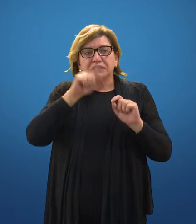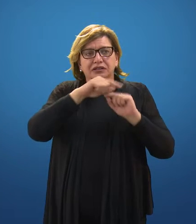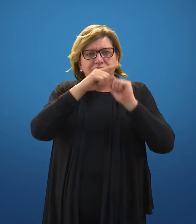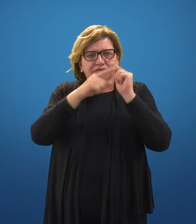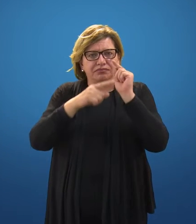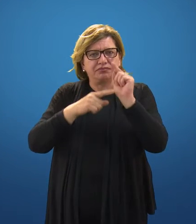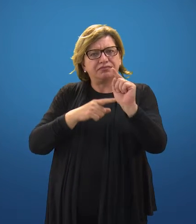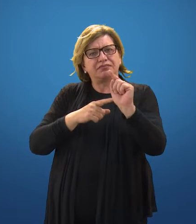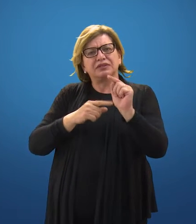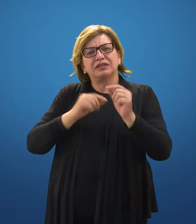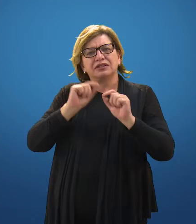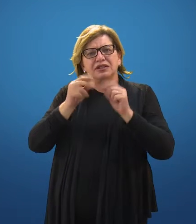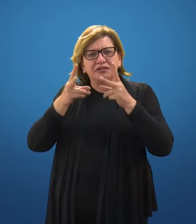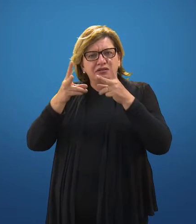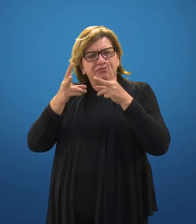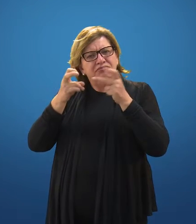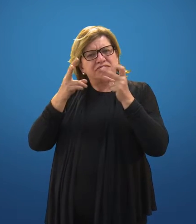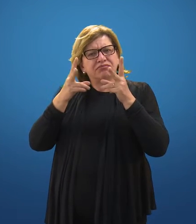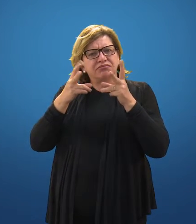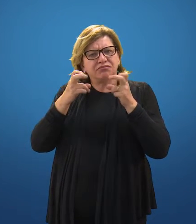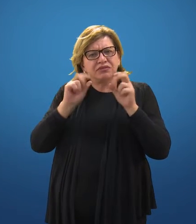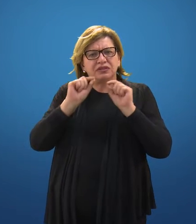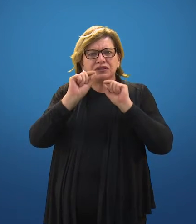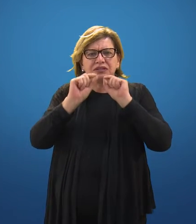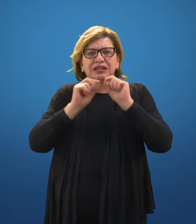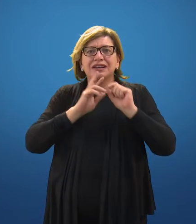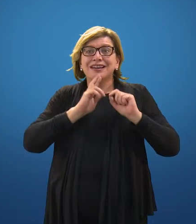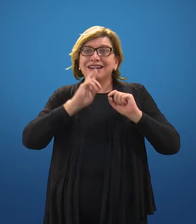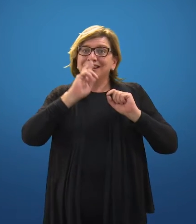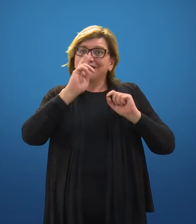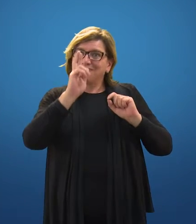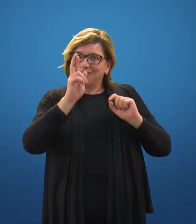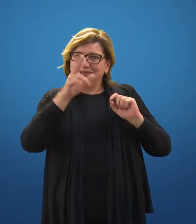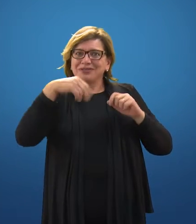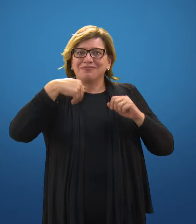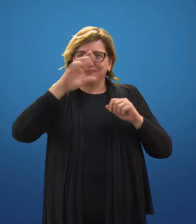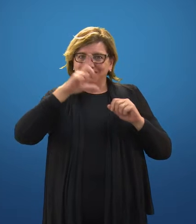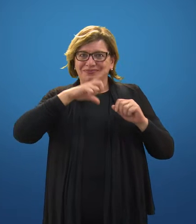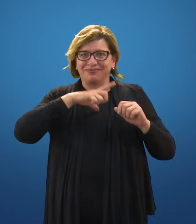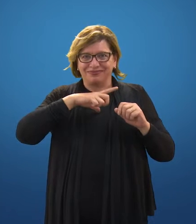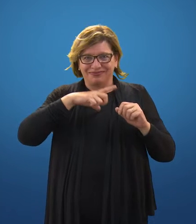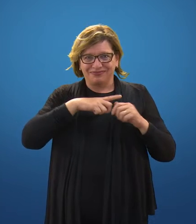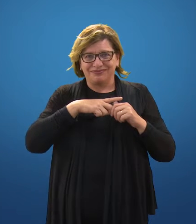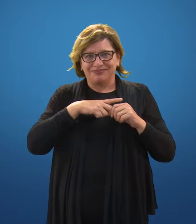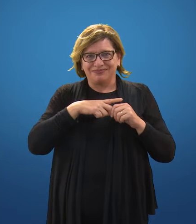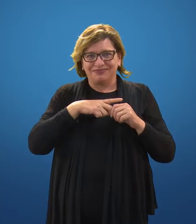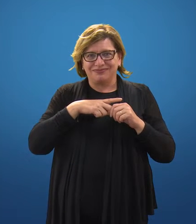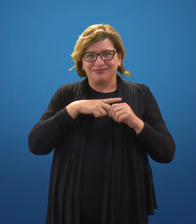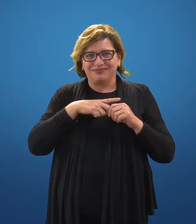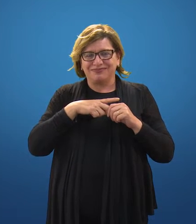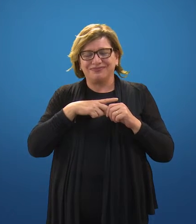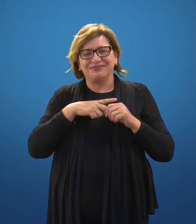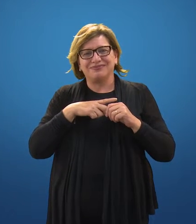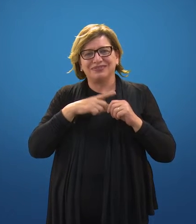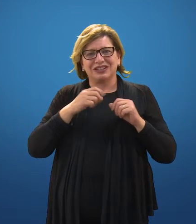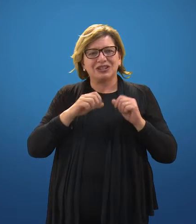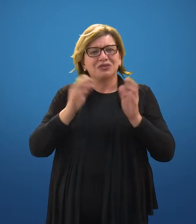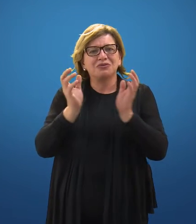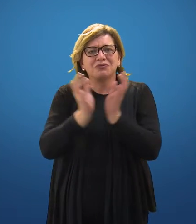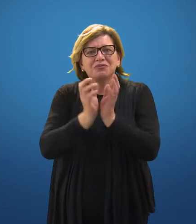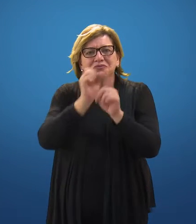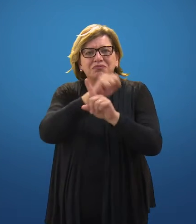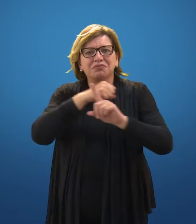você verifica quais as respostas mais comuns nesse grupo social, nesse